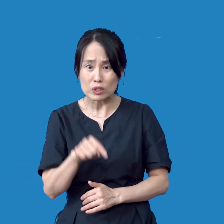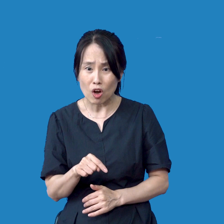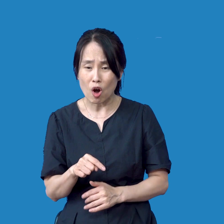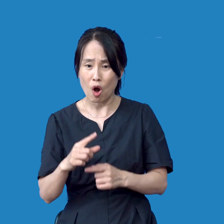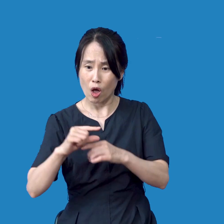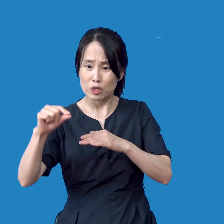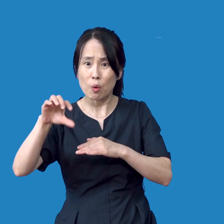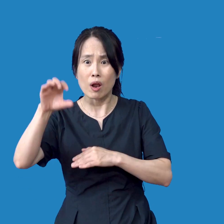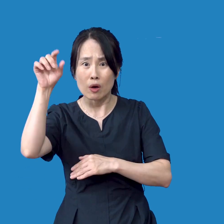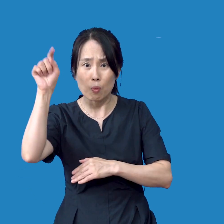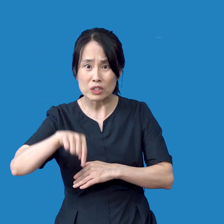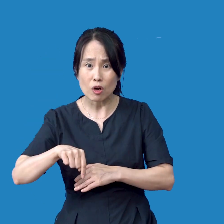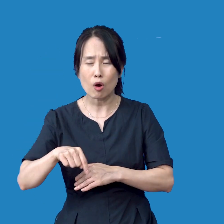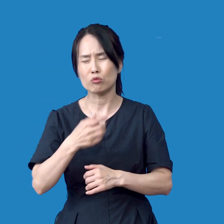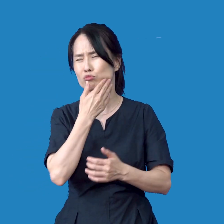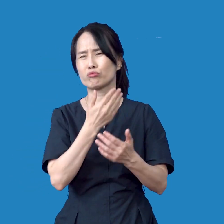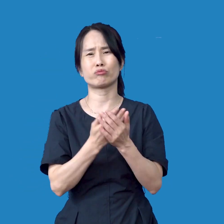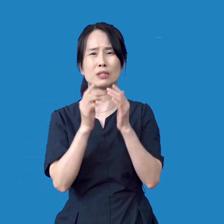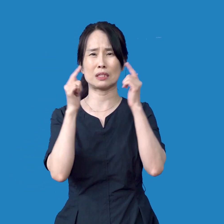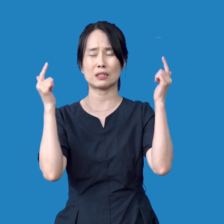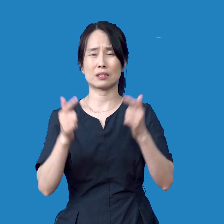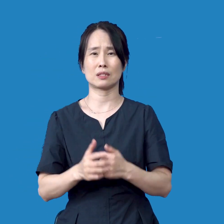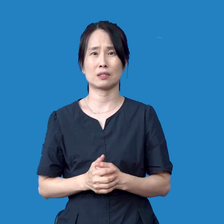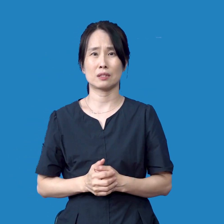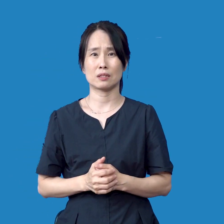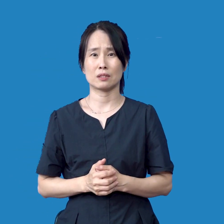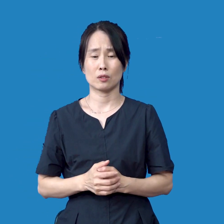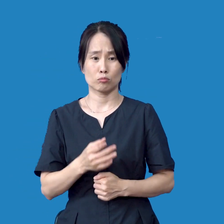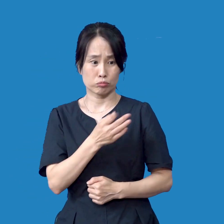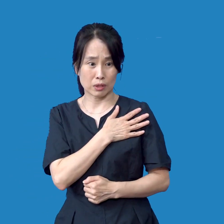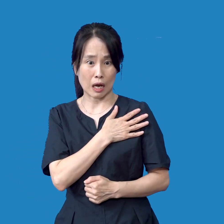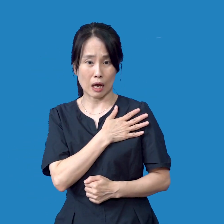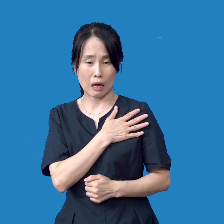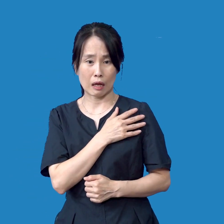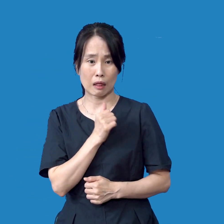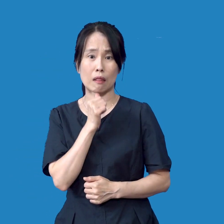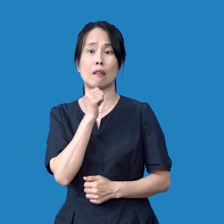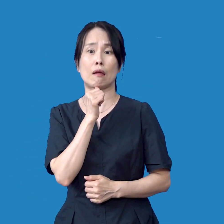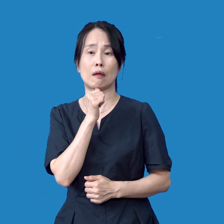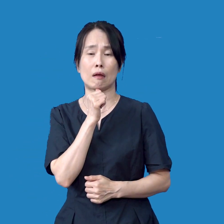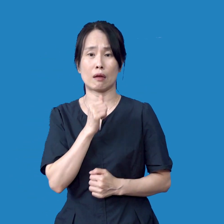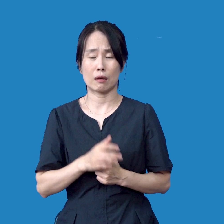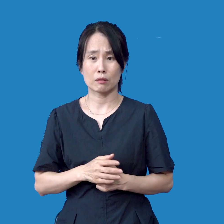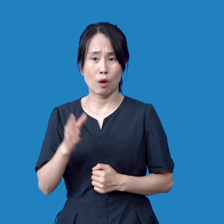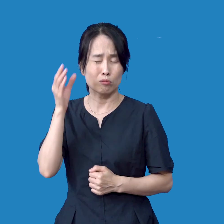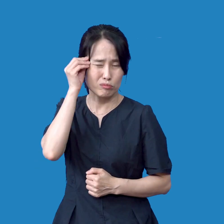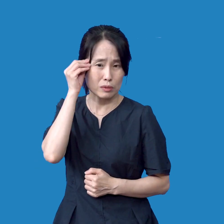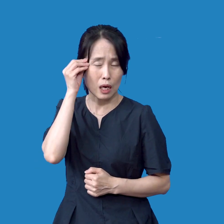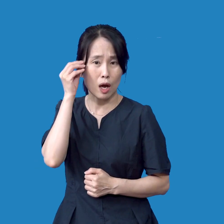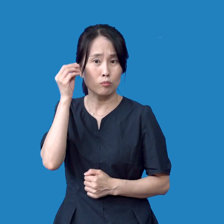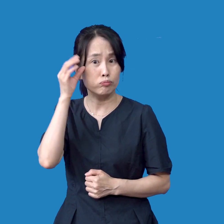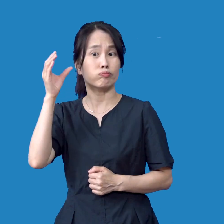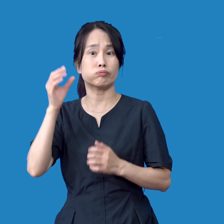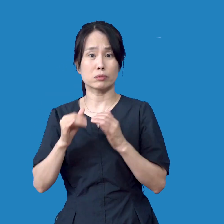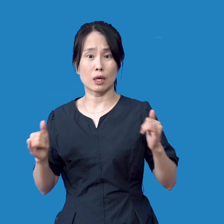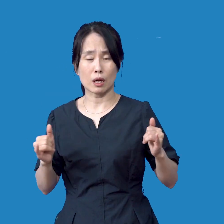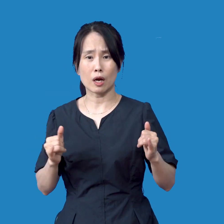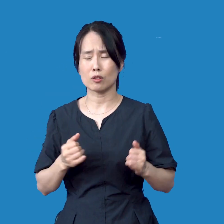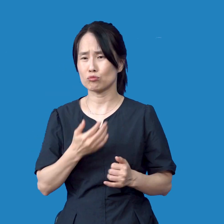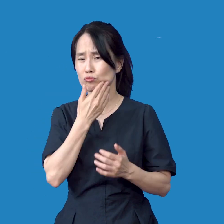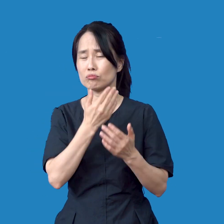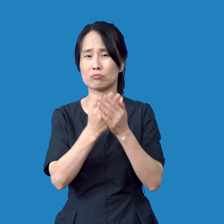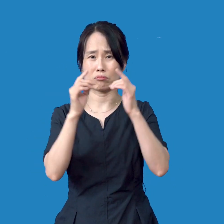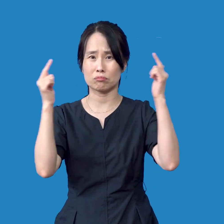지방 출신이냐, 그런 것은 중요하지 않습니다. 부자냐, 빈자냐, 식자냐, 무식자냐, 그런 것이